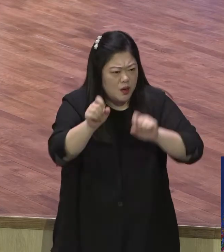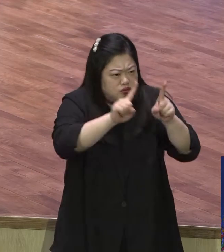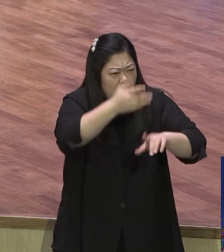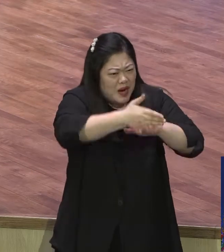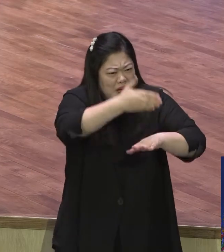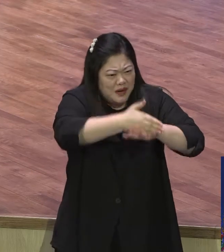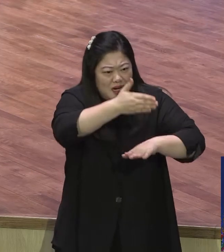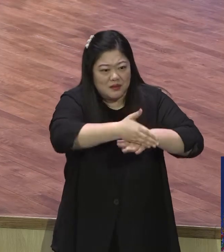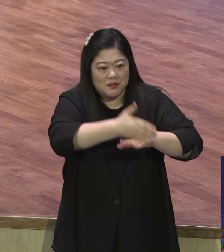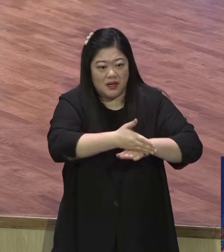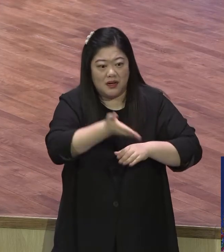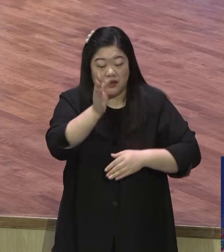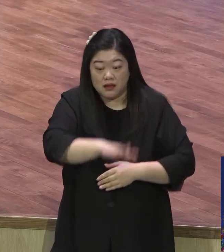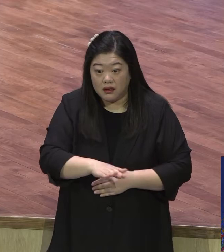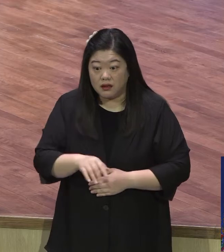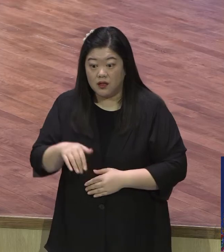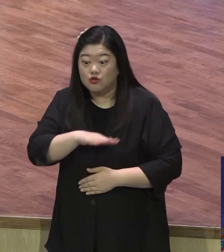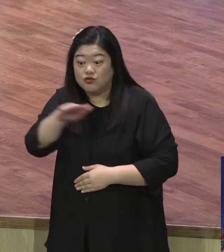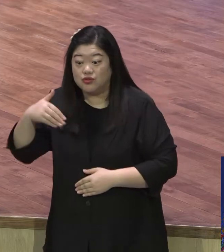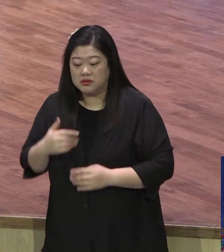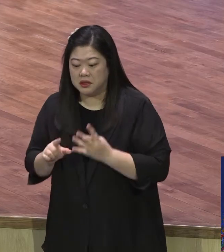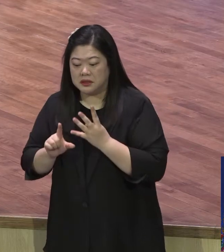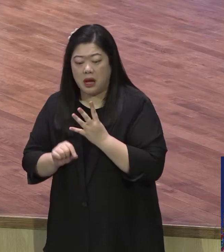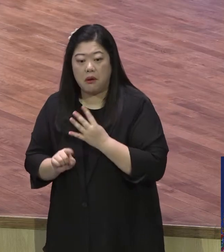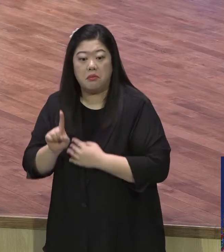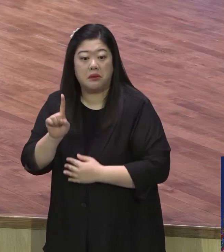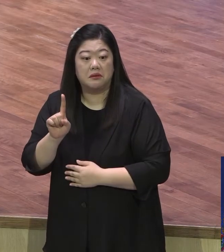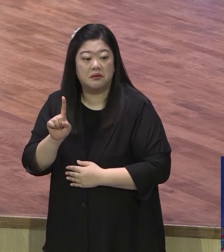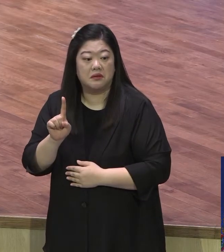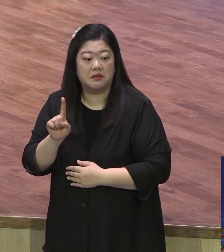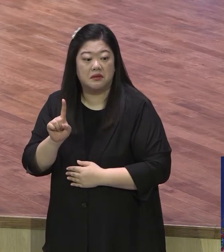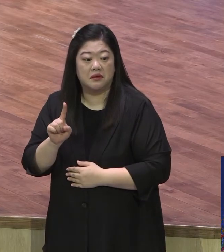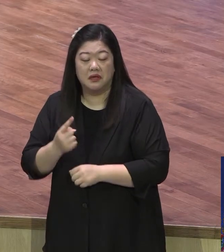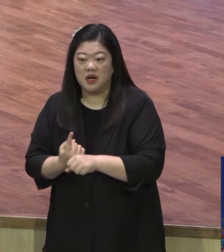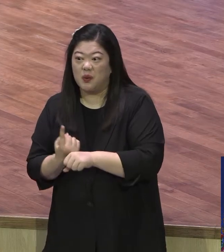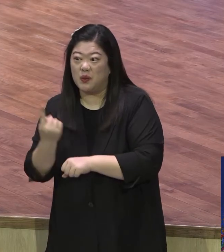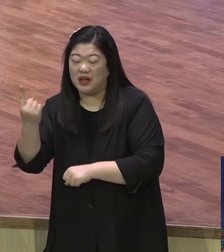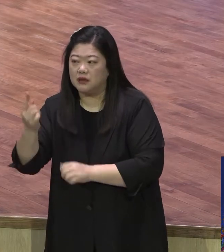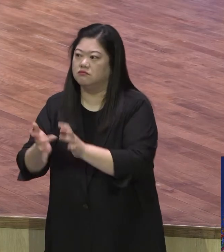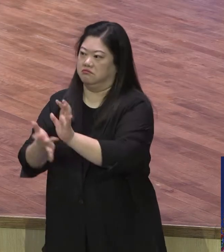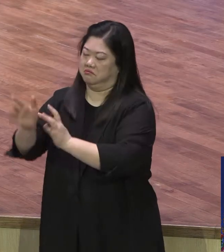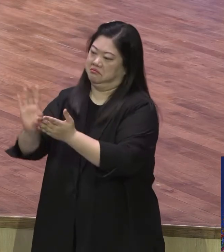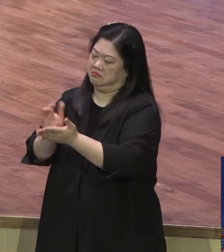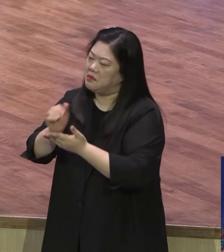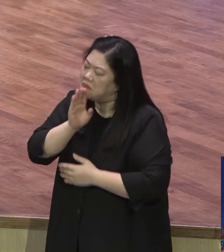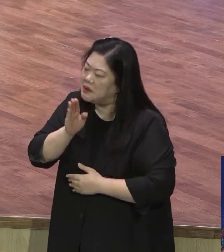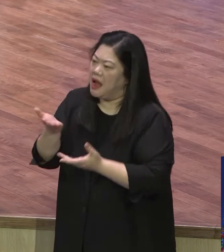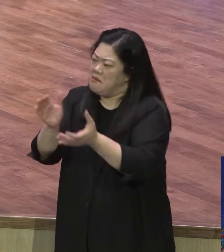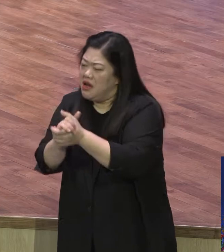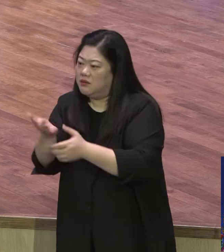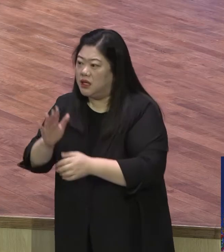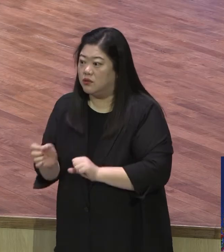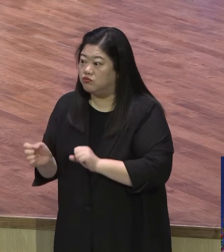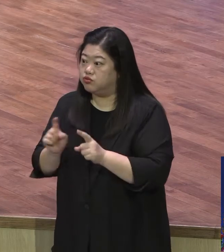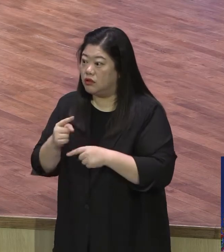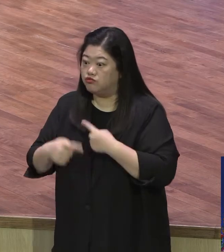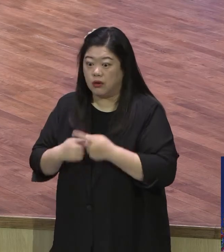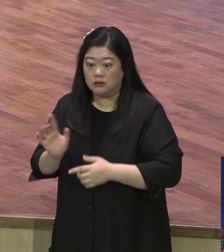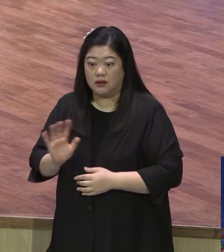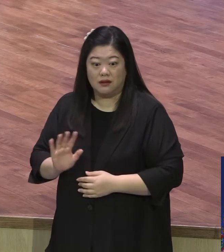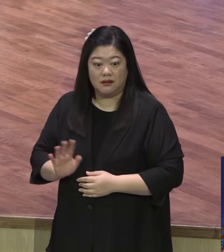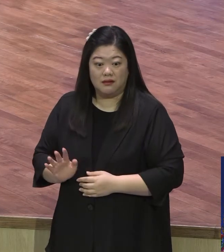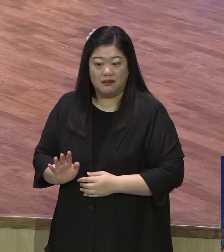그냥 신앙전화하면서 이 부활신앙을 놓쳐버려 허소리하고 딴소리하고 딴짓한단 말이에요 영적인 이